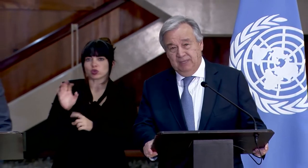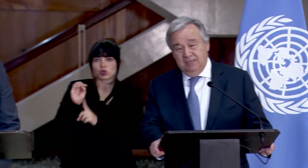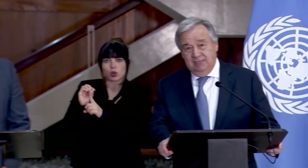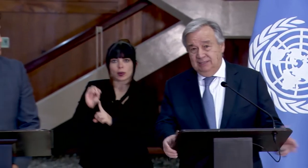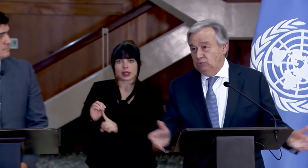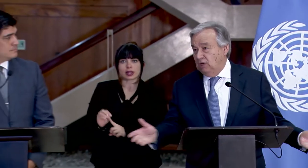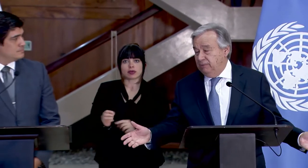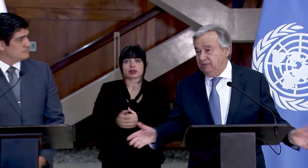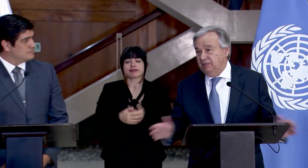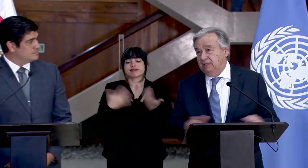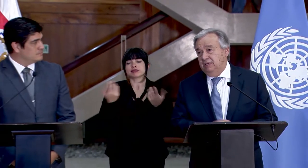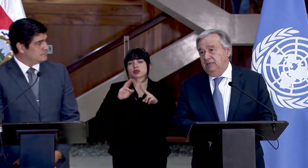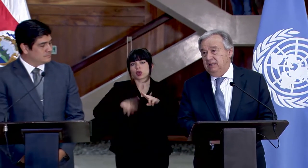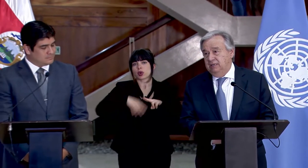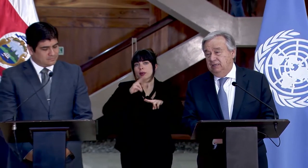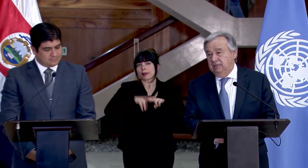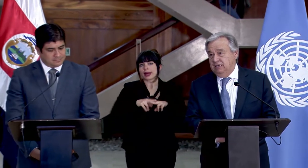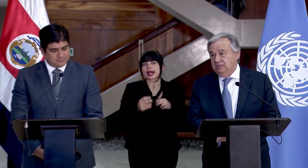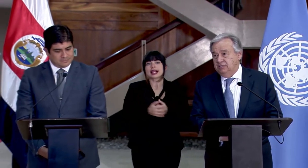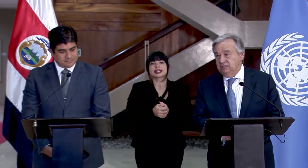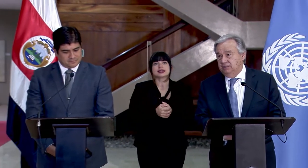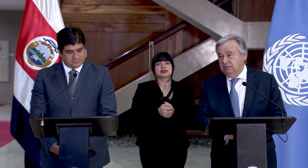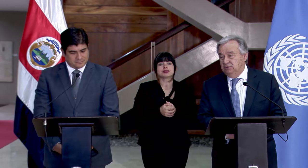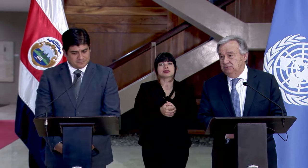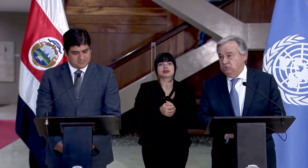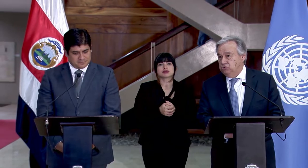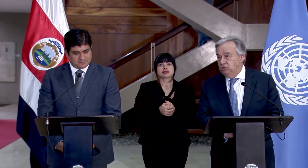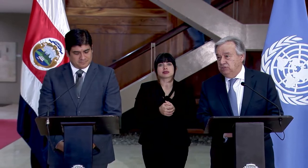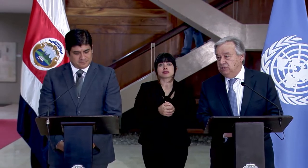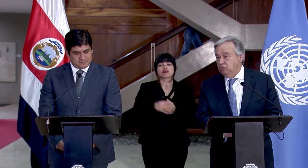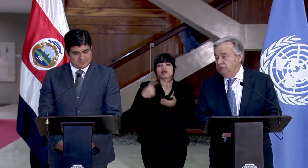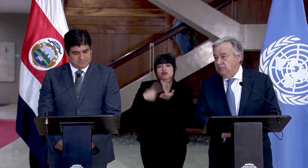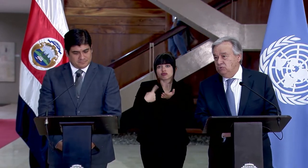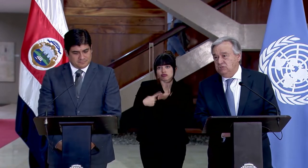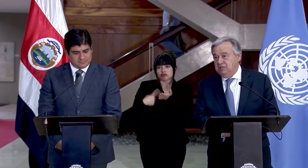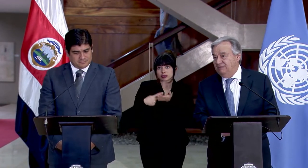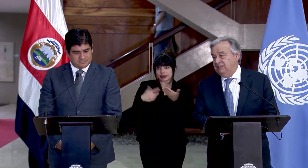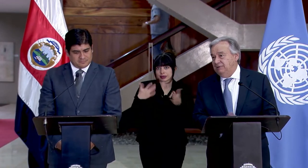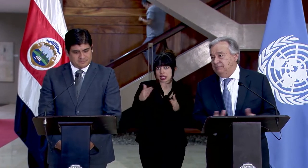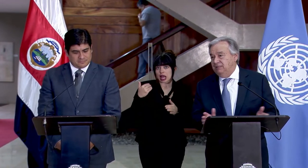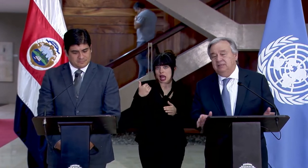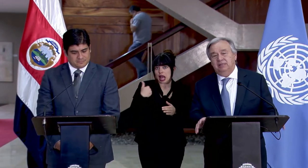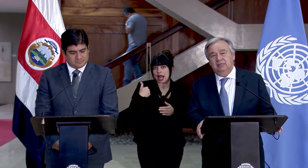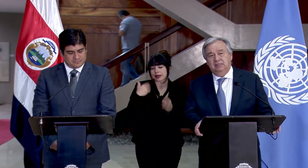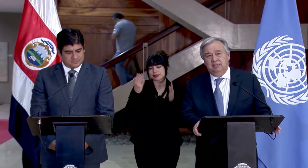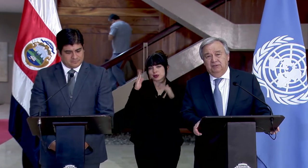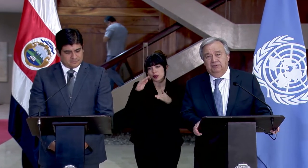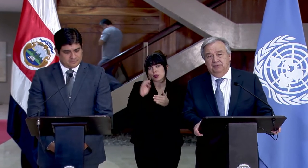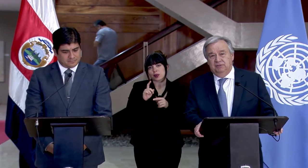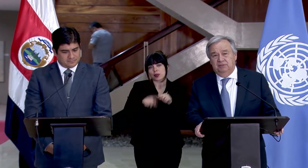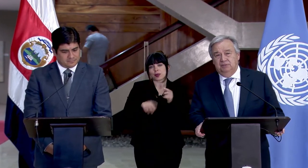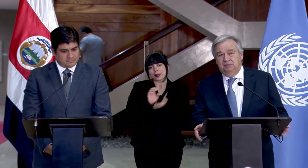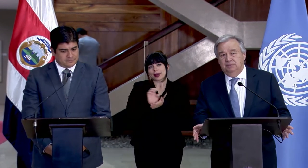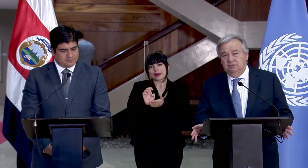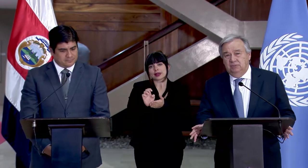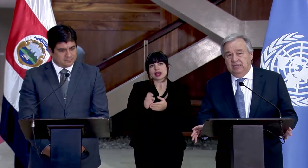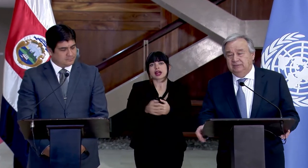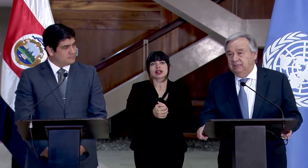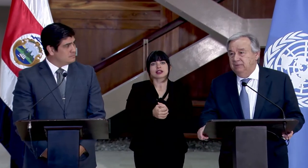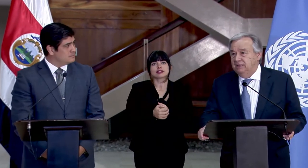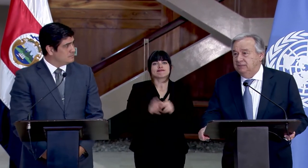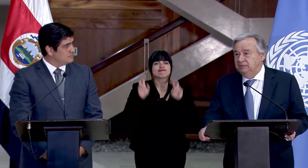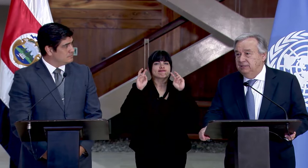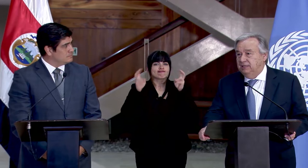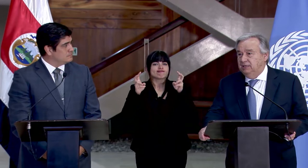objetivos. Naturalmente que en las discusiones que tuvimos, inevitablemente,